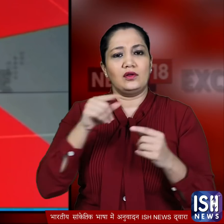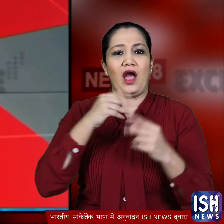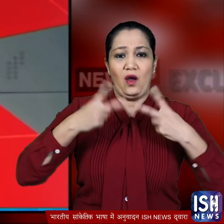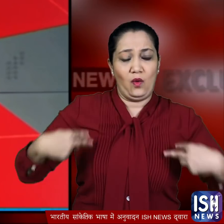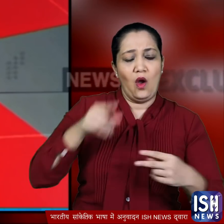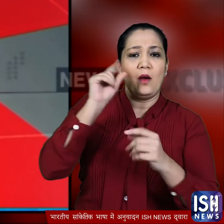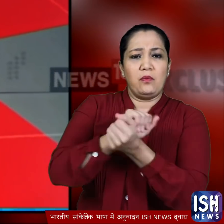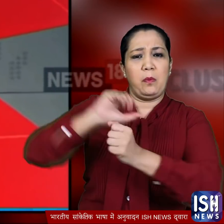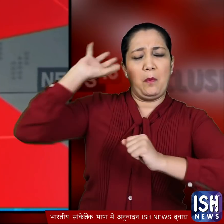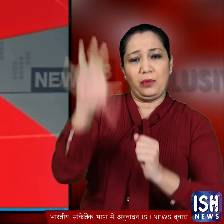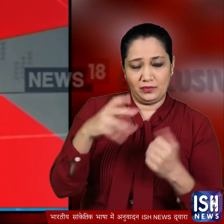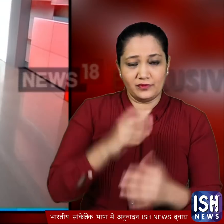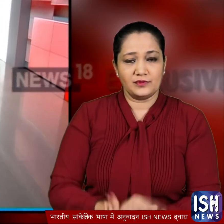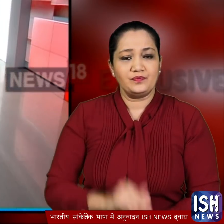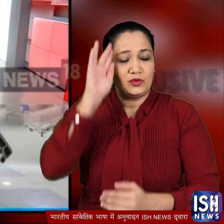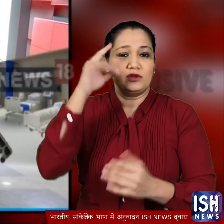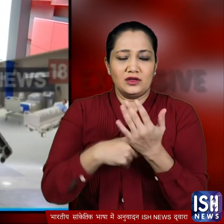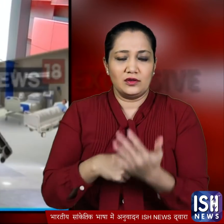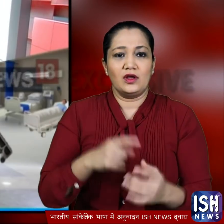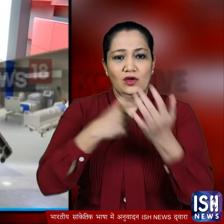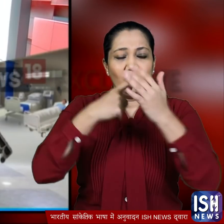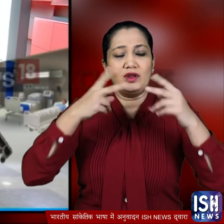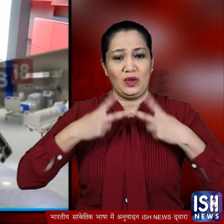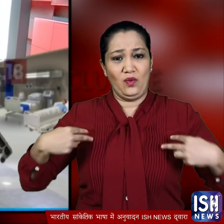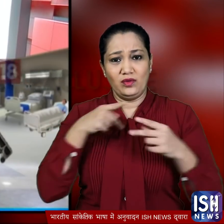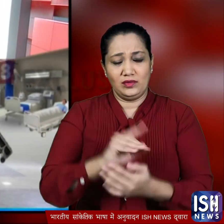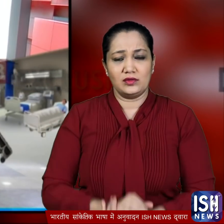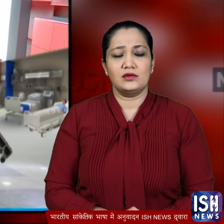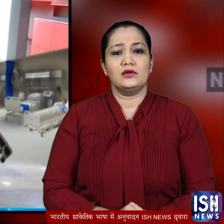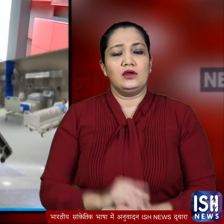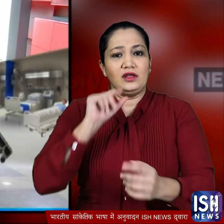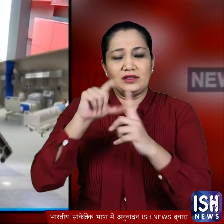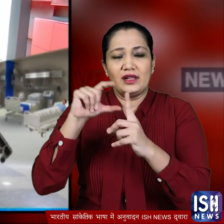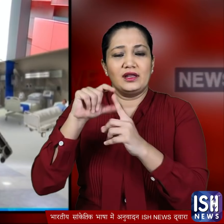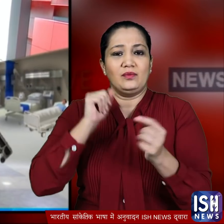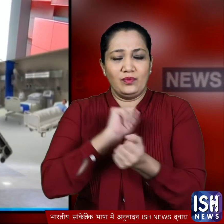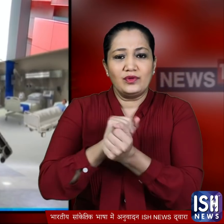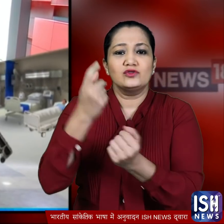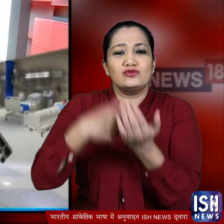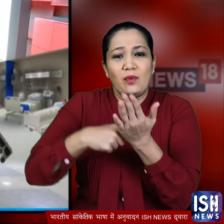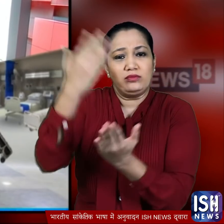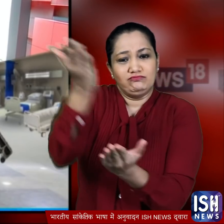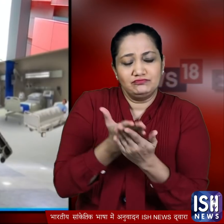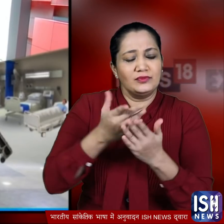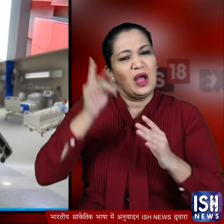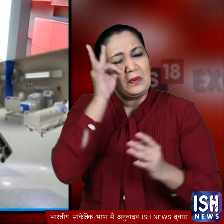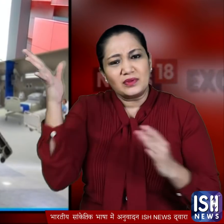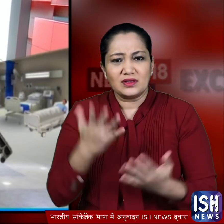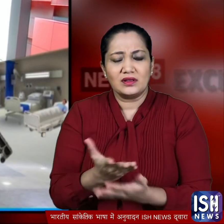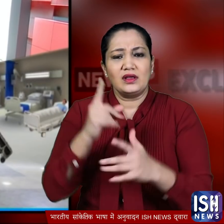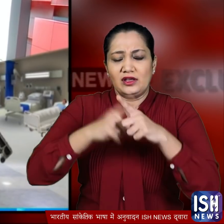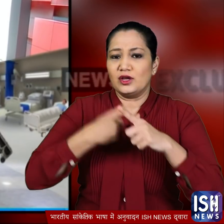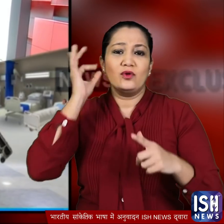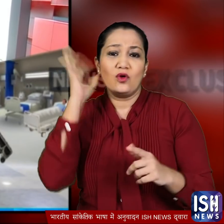फटकारा। न्यूज़ 18 के अमित सिंह की रिपोर्ट है कि दिल्ली की रोहिणी कोर्ट ने इस मामले में दिल्ली पुलिस की ओर से दायर स्टेटस रिपोर्ट पर नाराजगी जताई और कहा